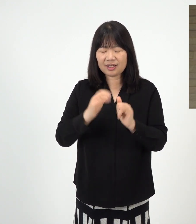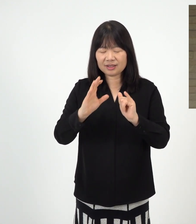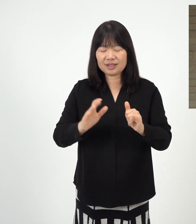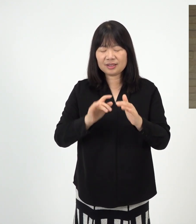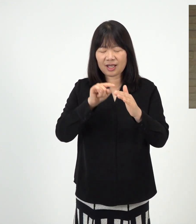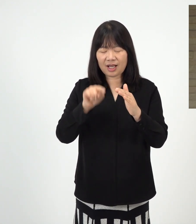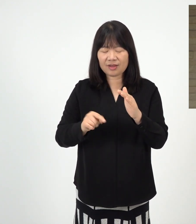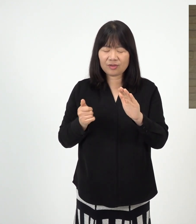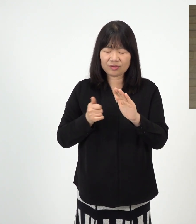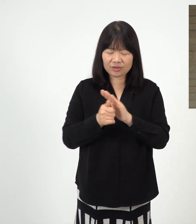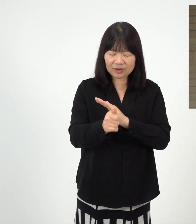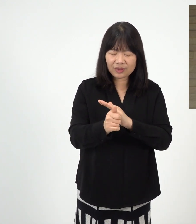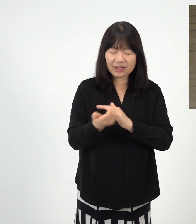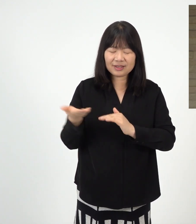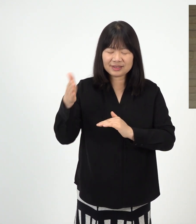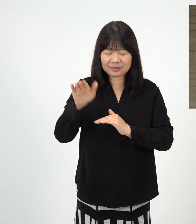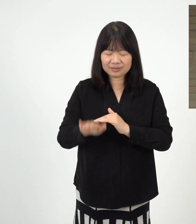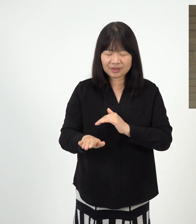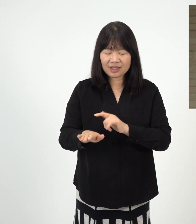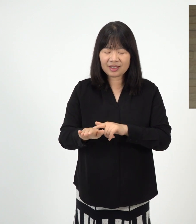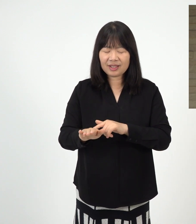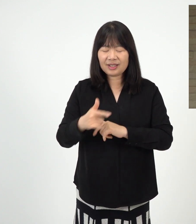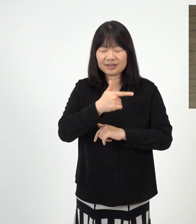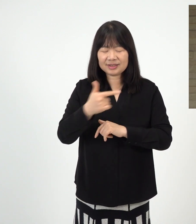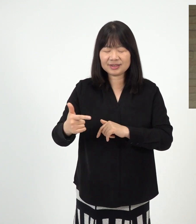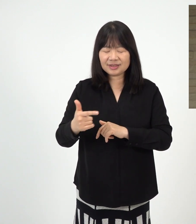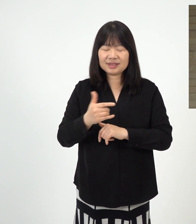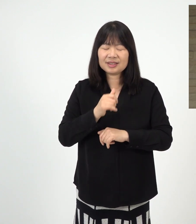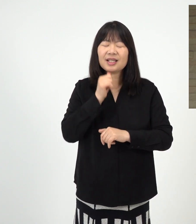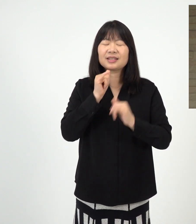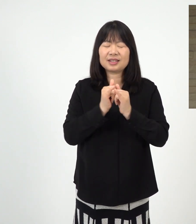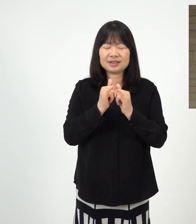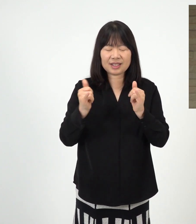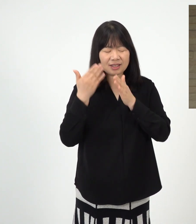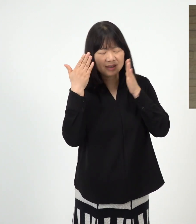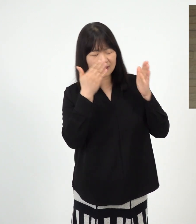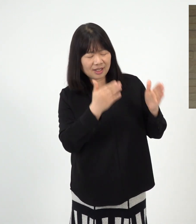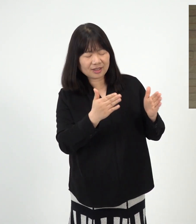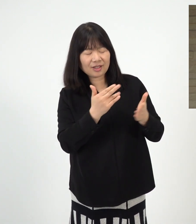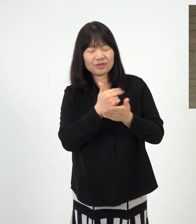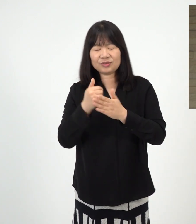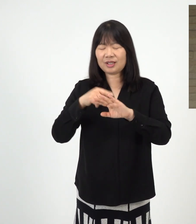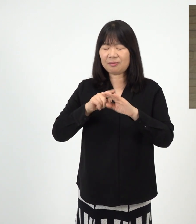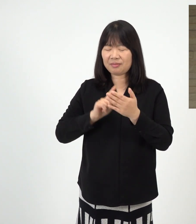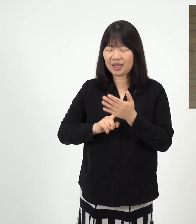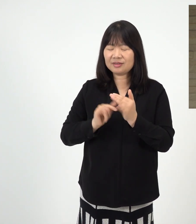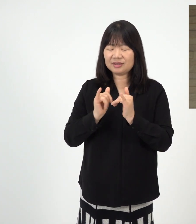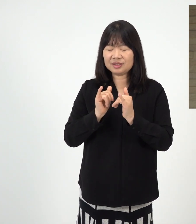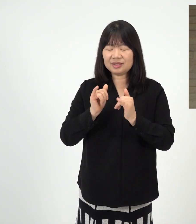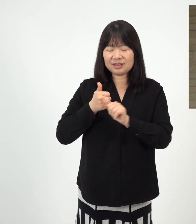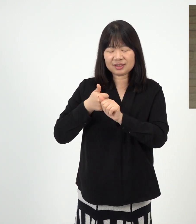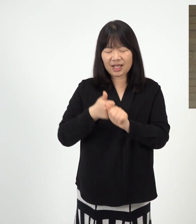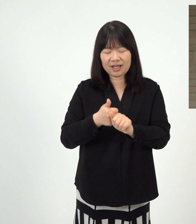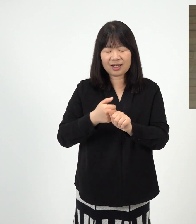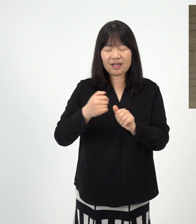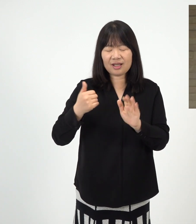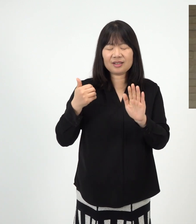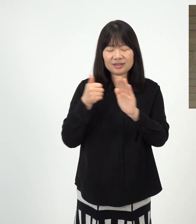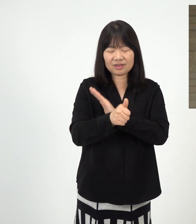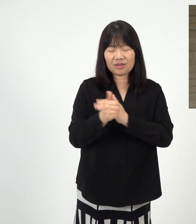속으로 들어가되 지극히 작은 자들을 향한 주님의 마음을 따라 들어가게